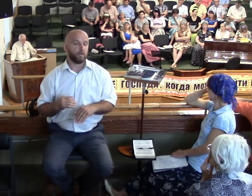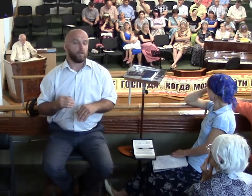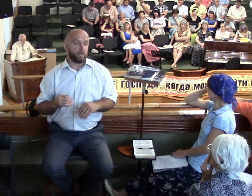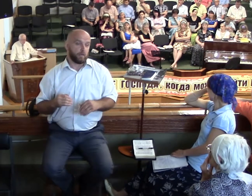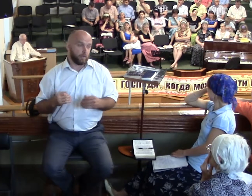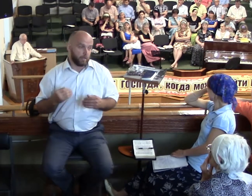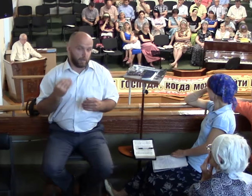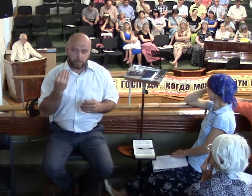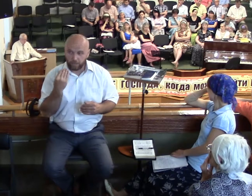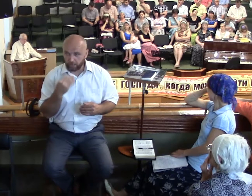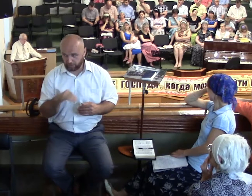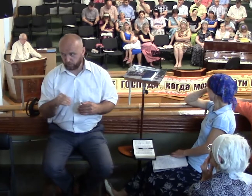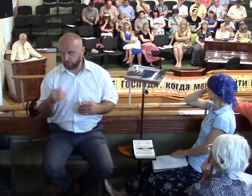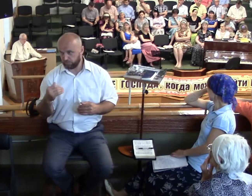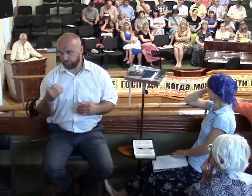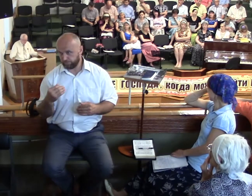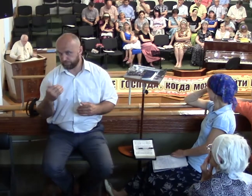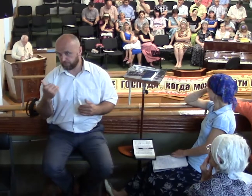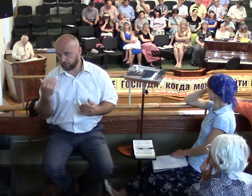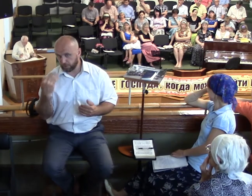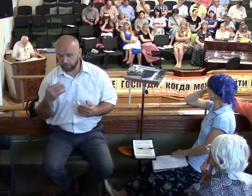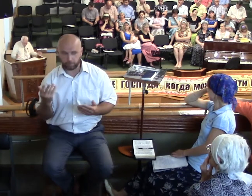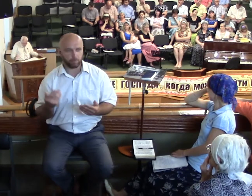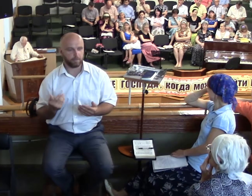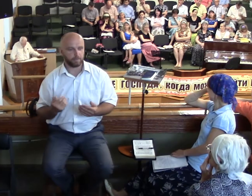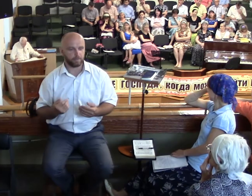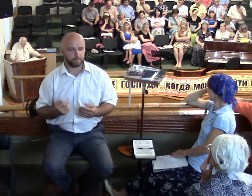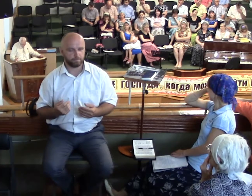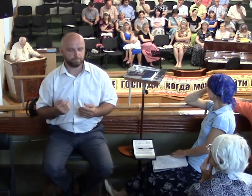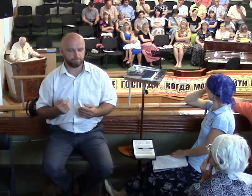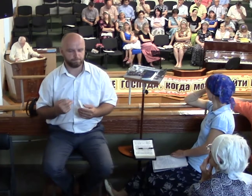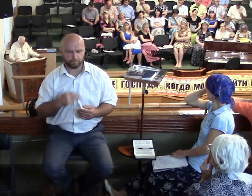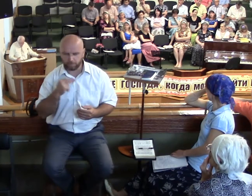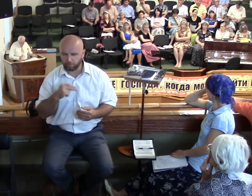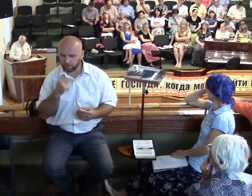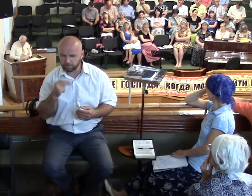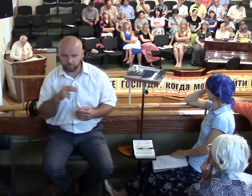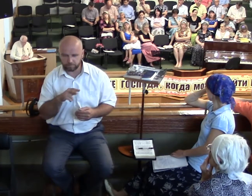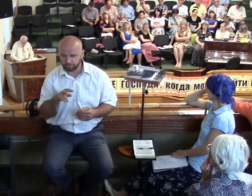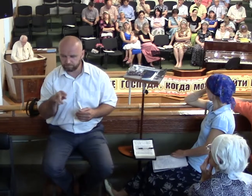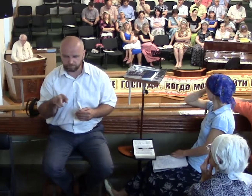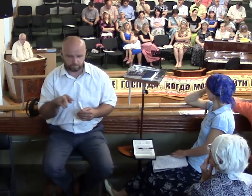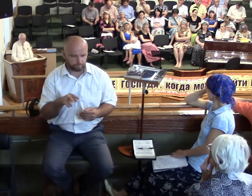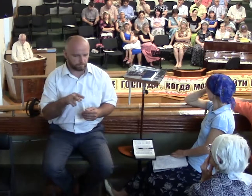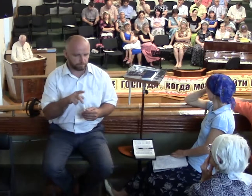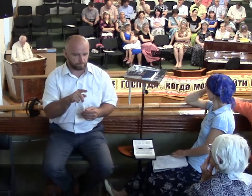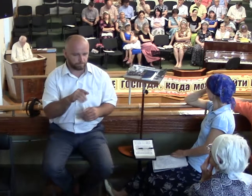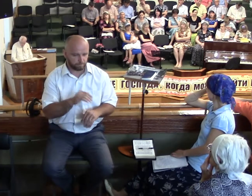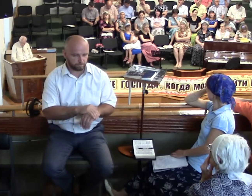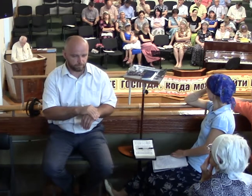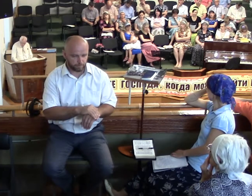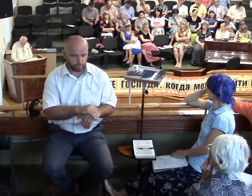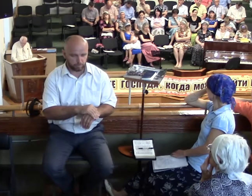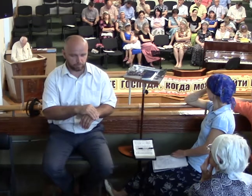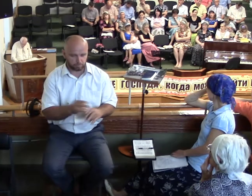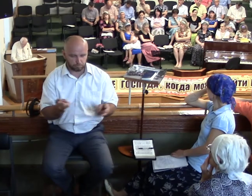показывает недостатки, от которых должны уйти. И во втором послании Коринфянам, 6 глава, мы